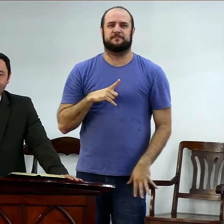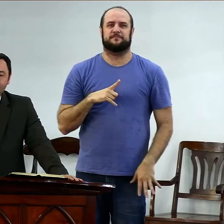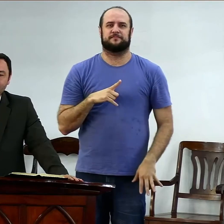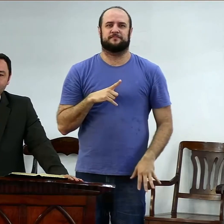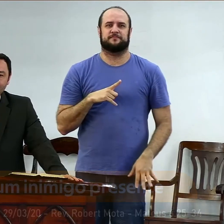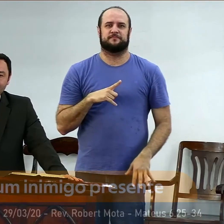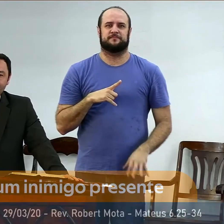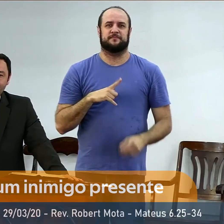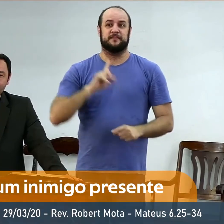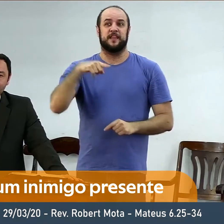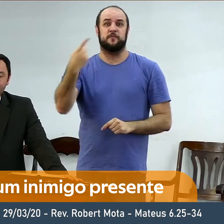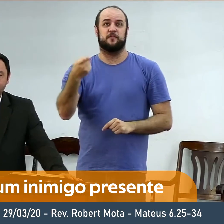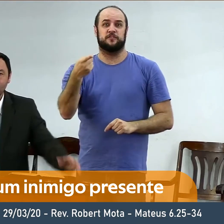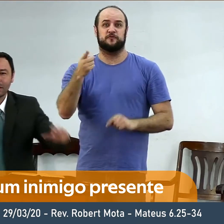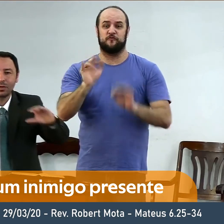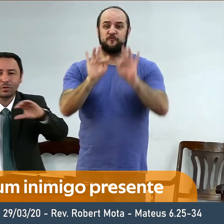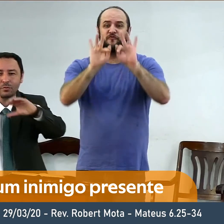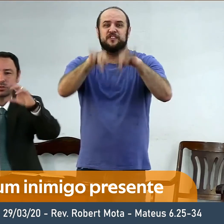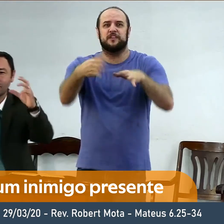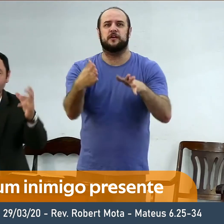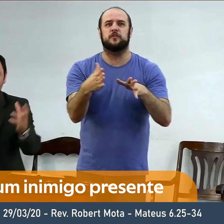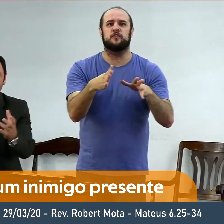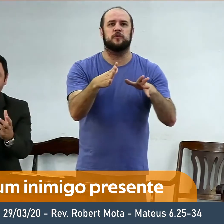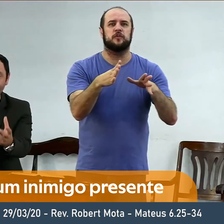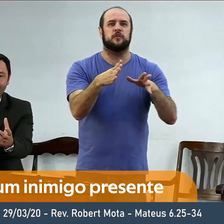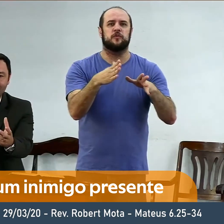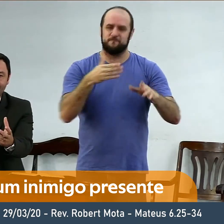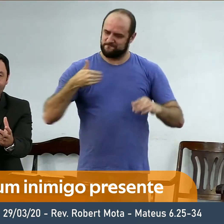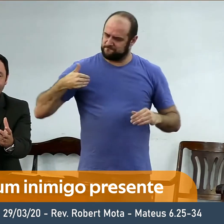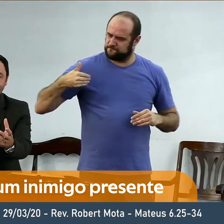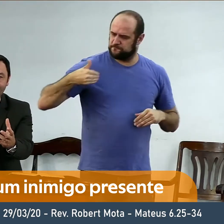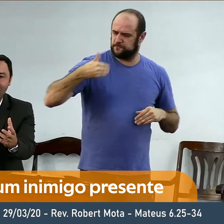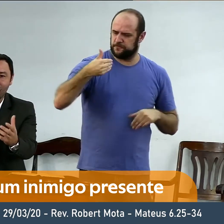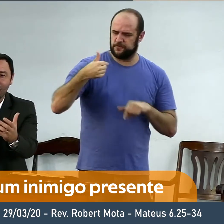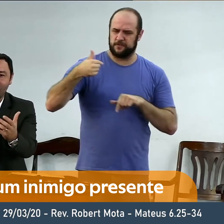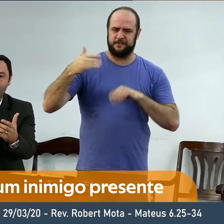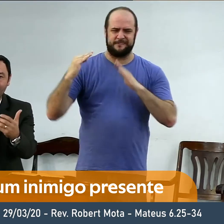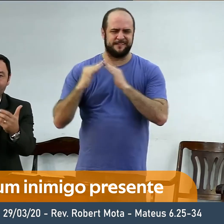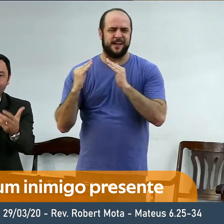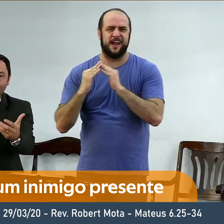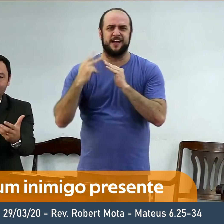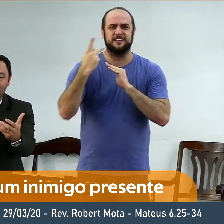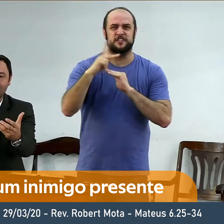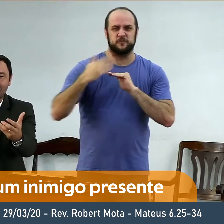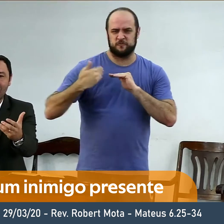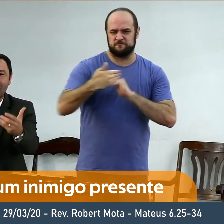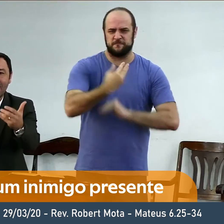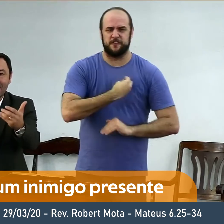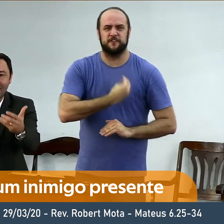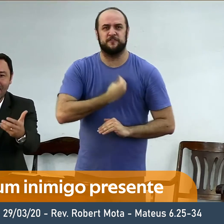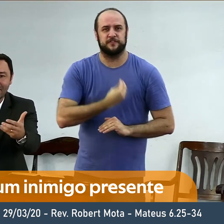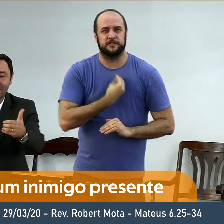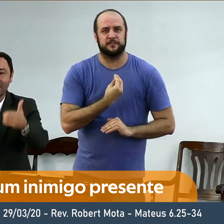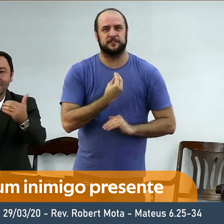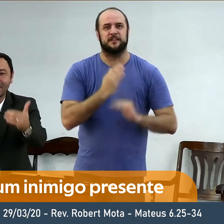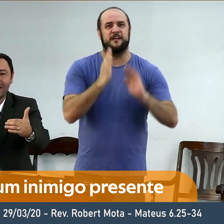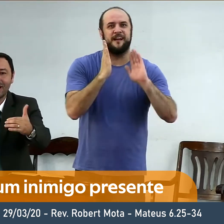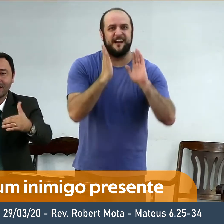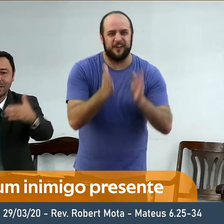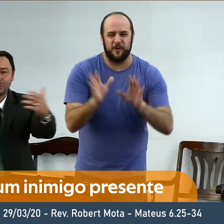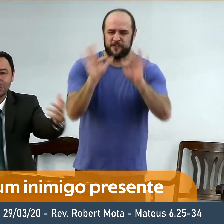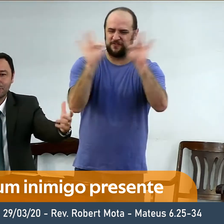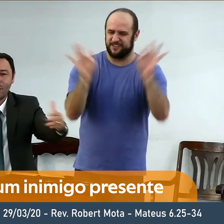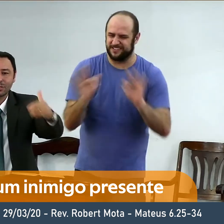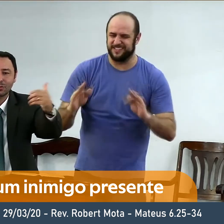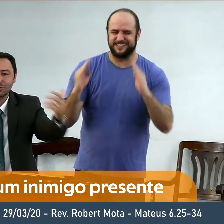Mas quando esse período passar, tudo aquilo que você mudou em casa, agora o benefício de estar em casa, a alegria